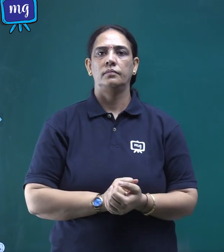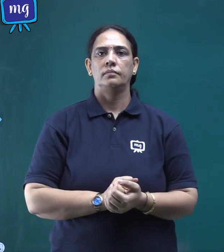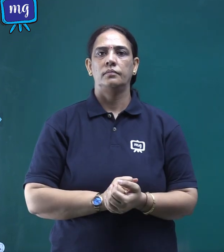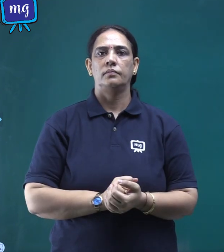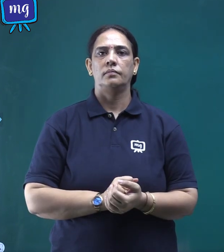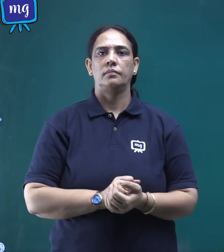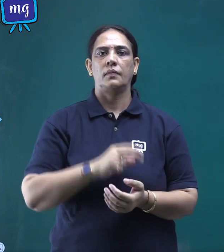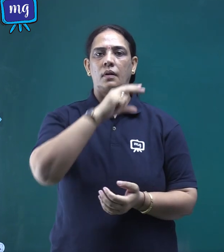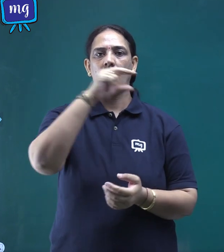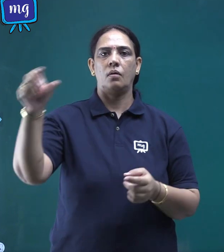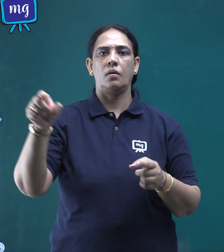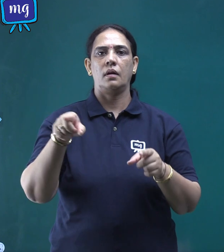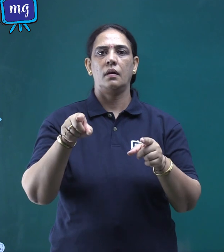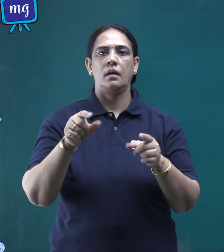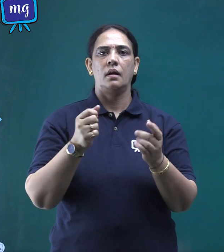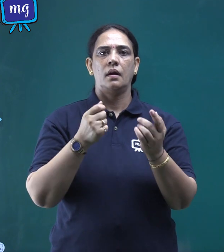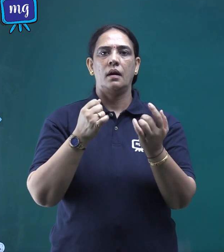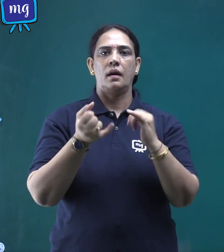व एस आर,